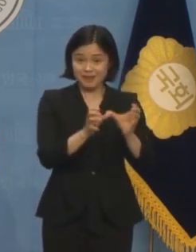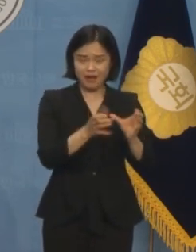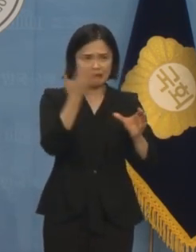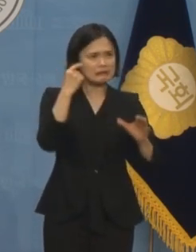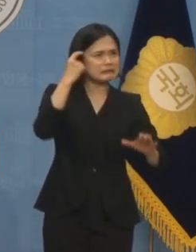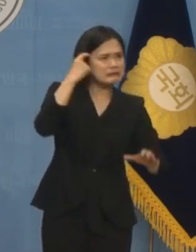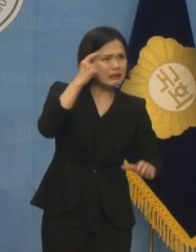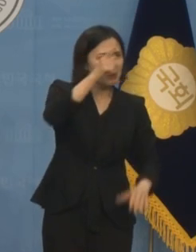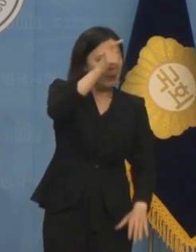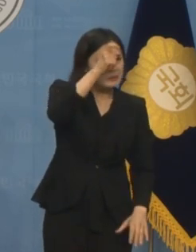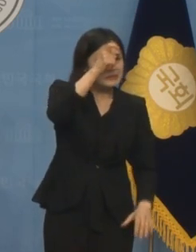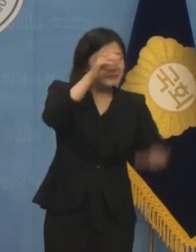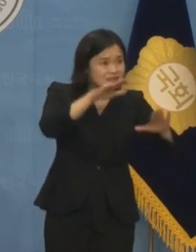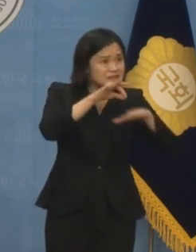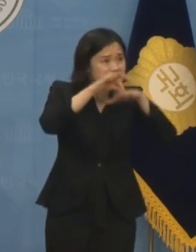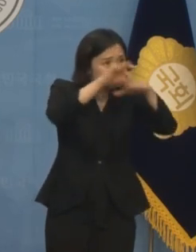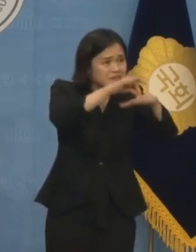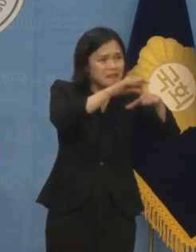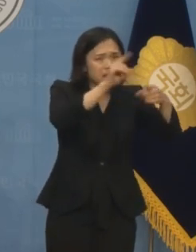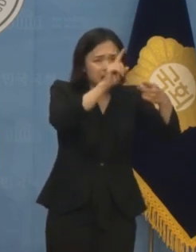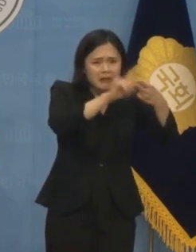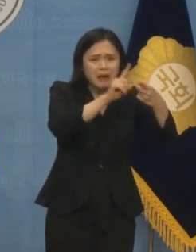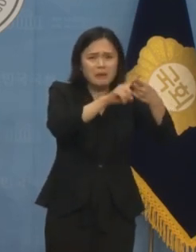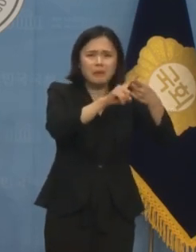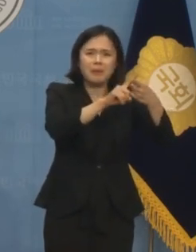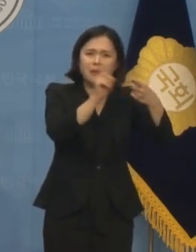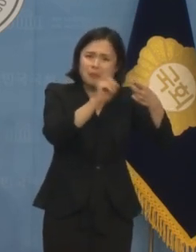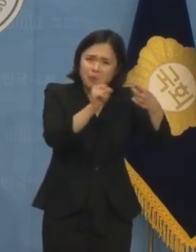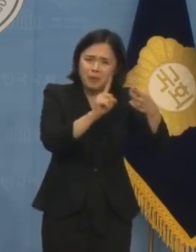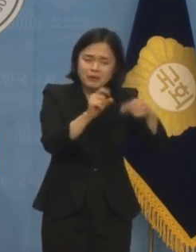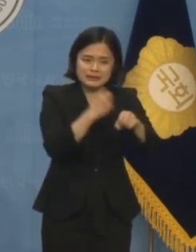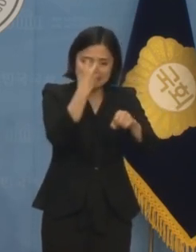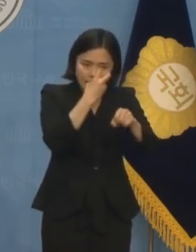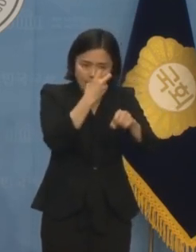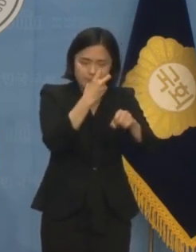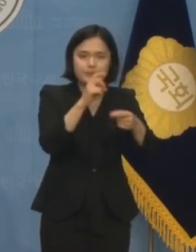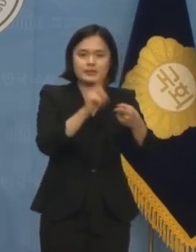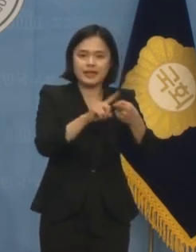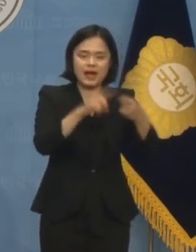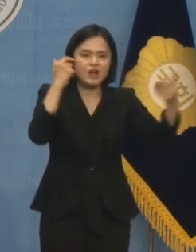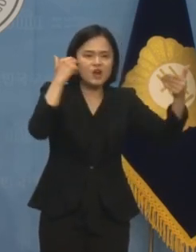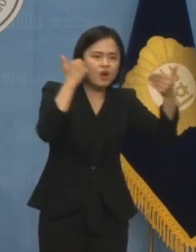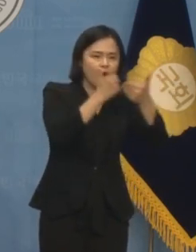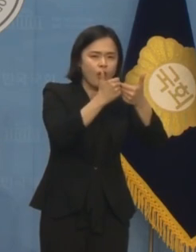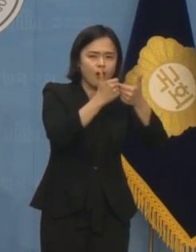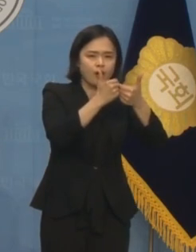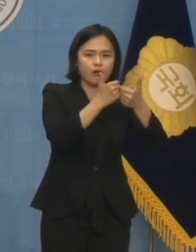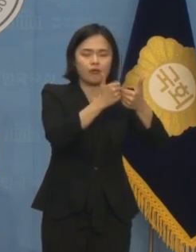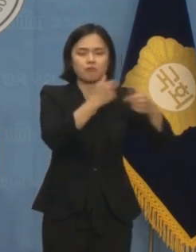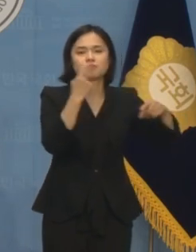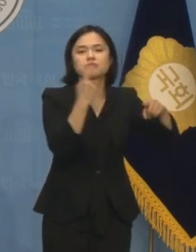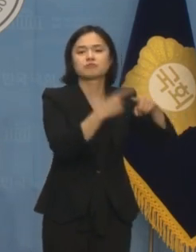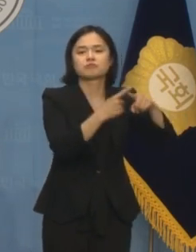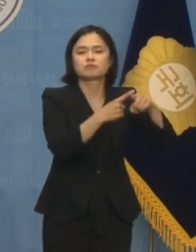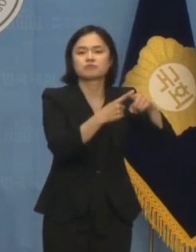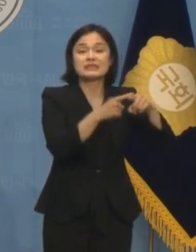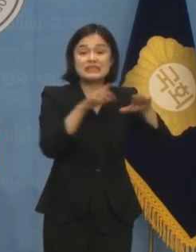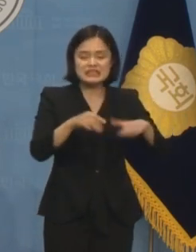없이 여전한 완강한 거부에 그저 눈속임 포장지를 씌운 교묘하고